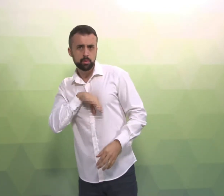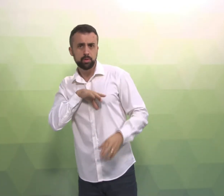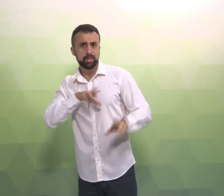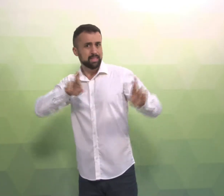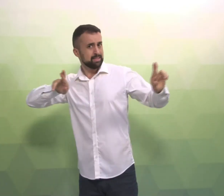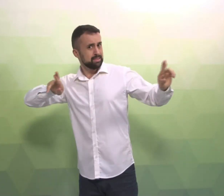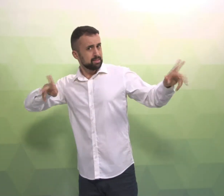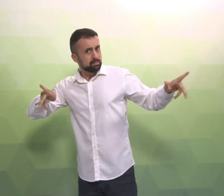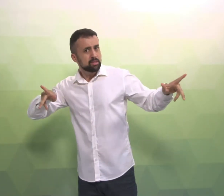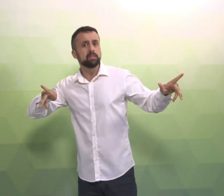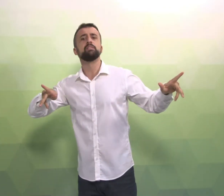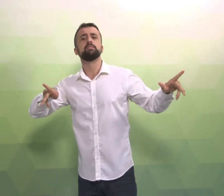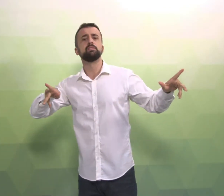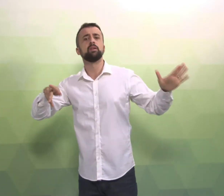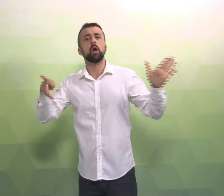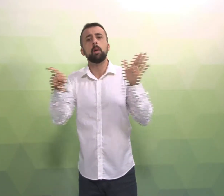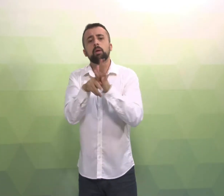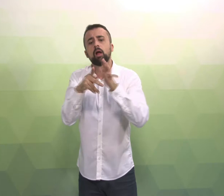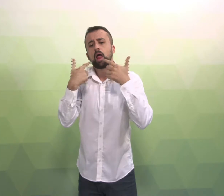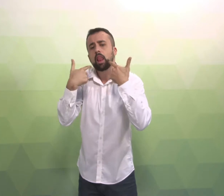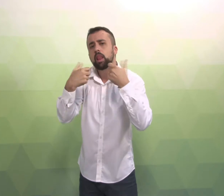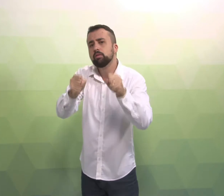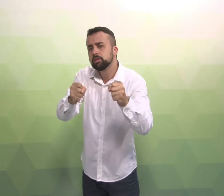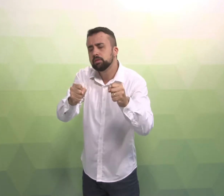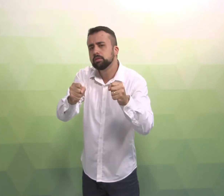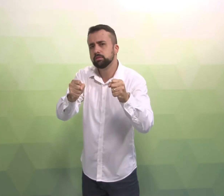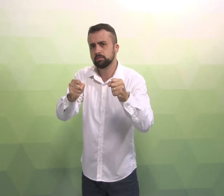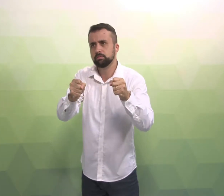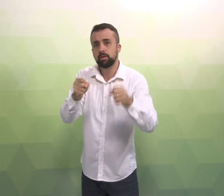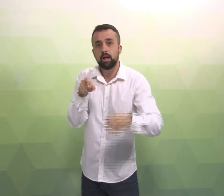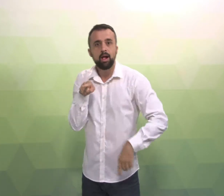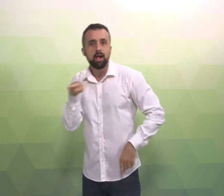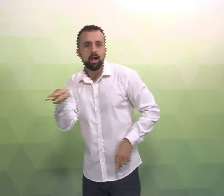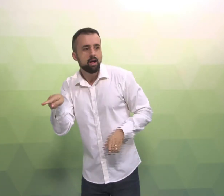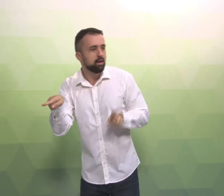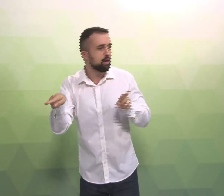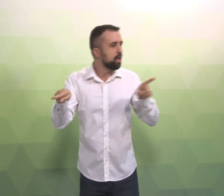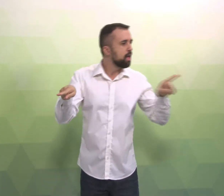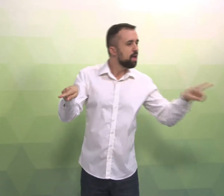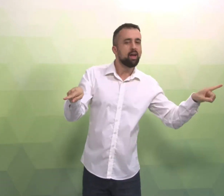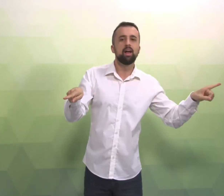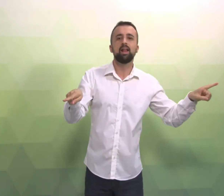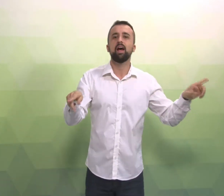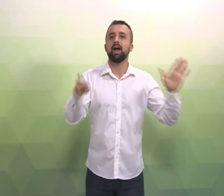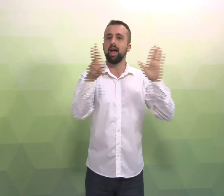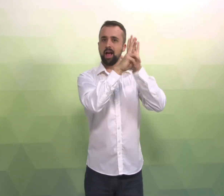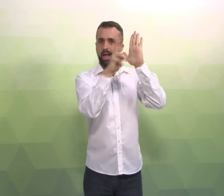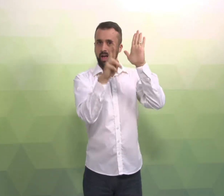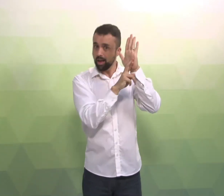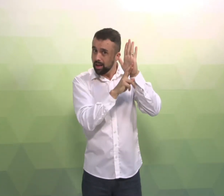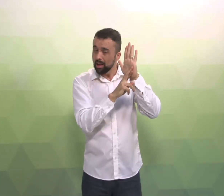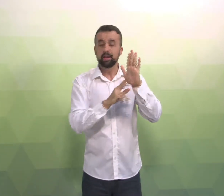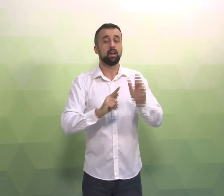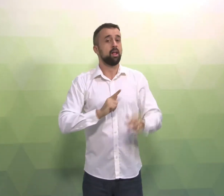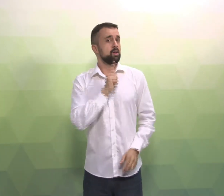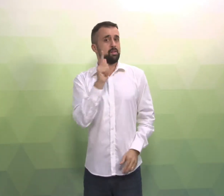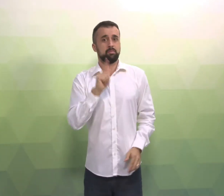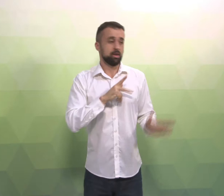Então, Libras e português são diferentes do ponto de vista linguístico. Cada um